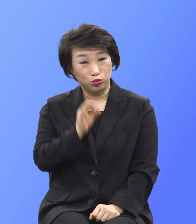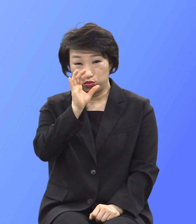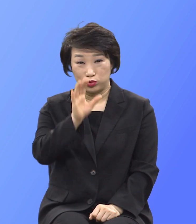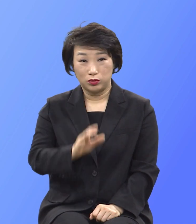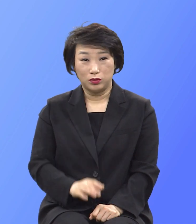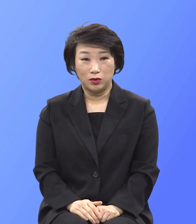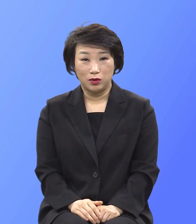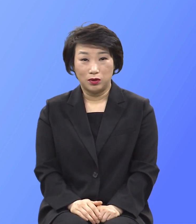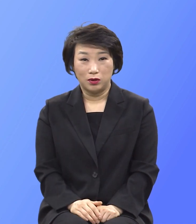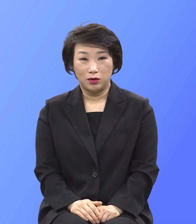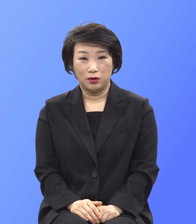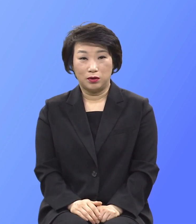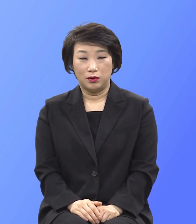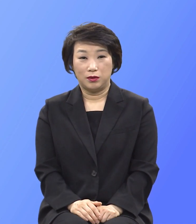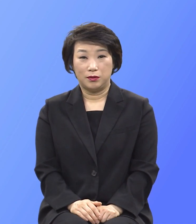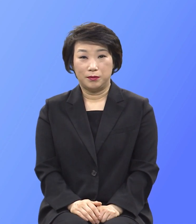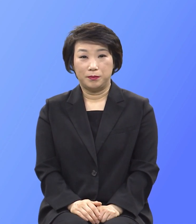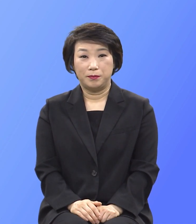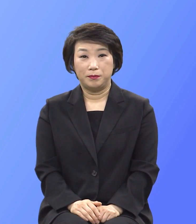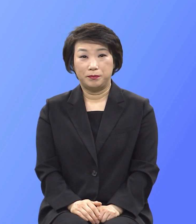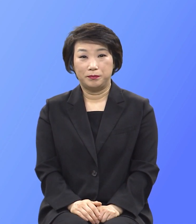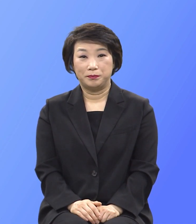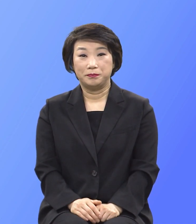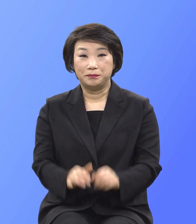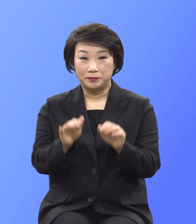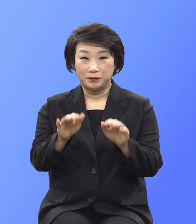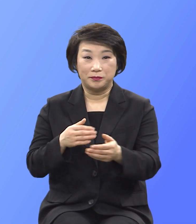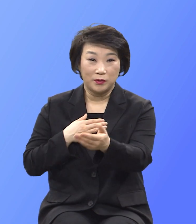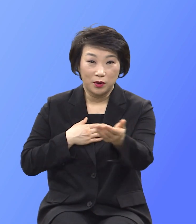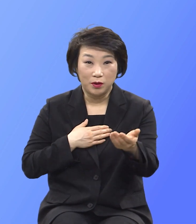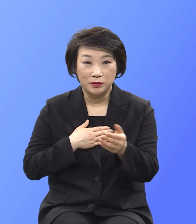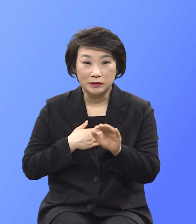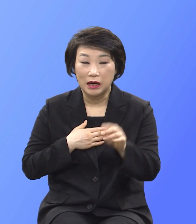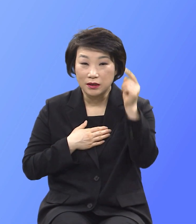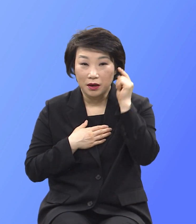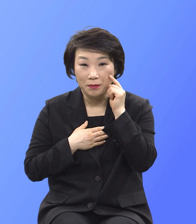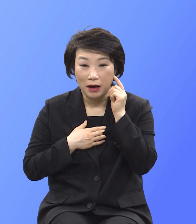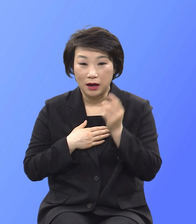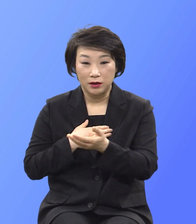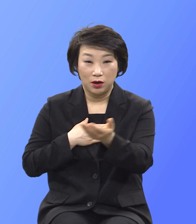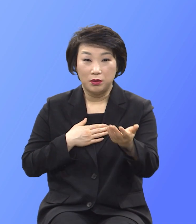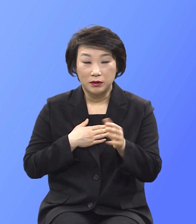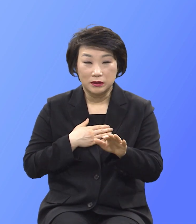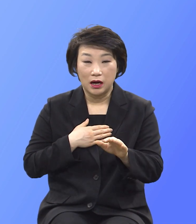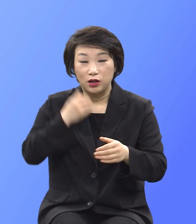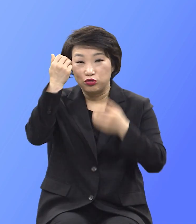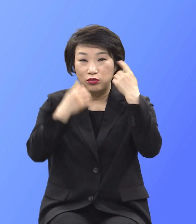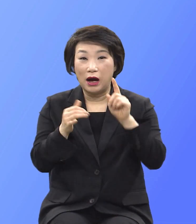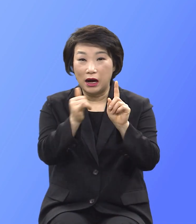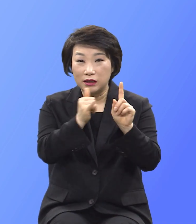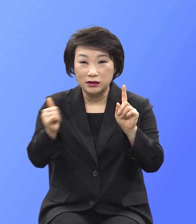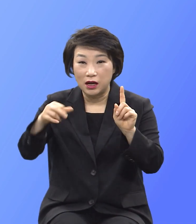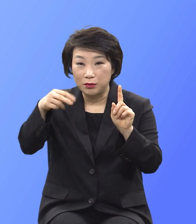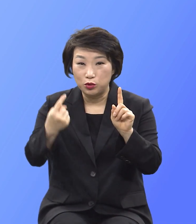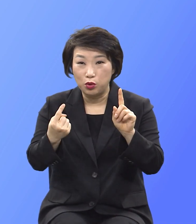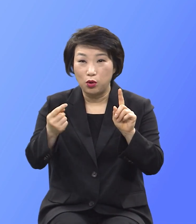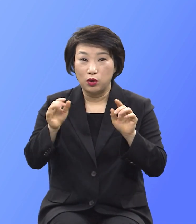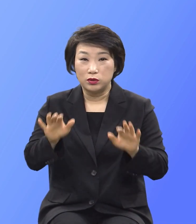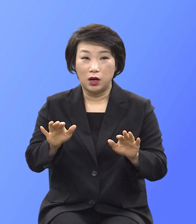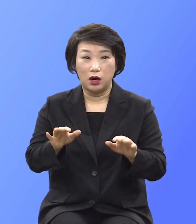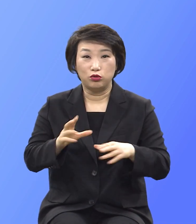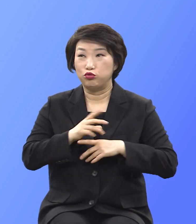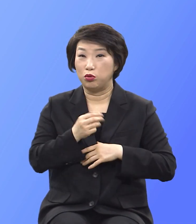못한다. 예, 보세요 여러분. 그러니까 단 한